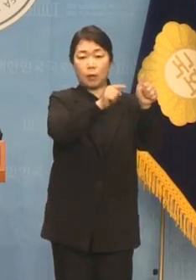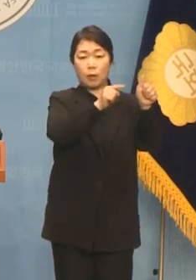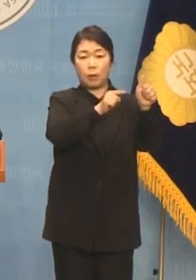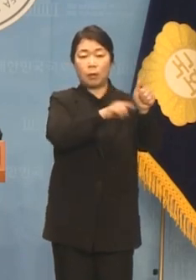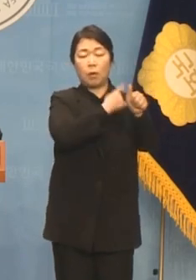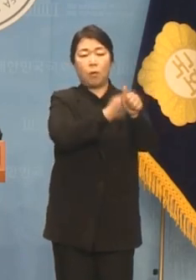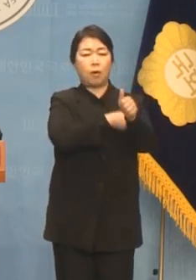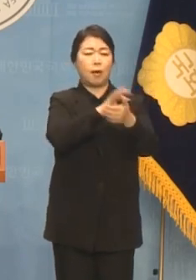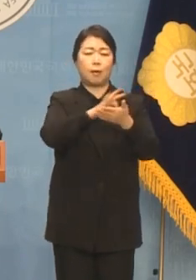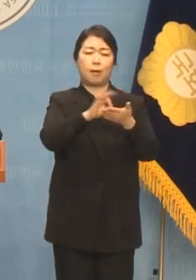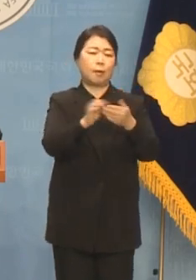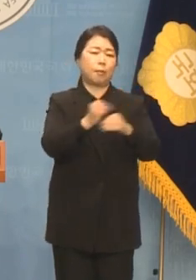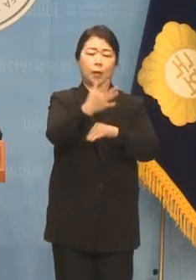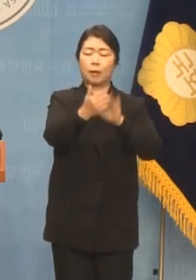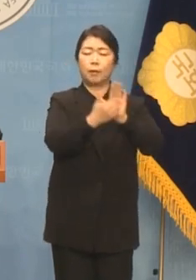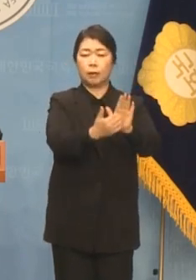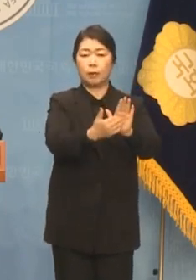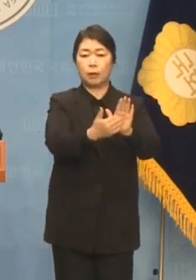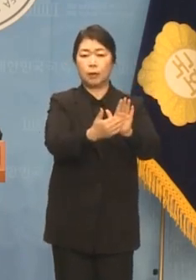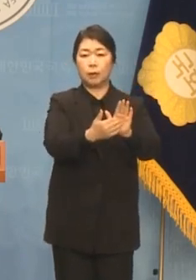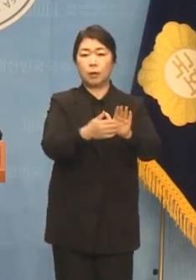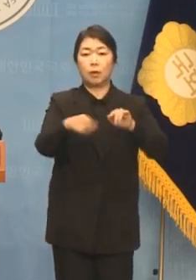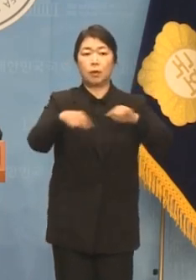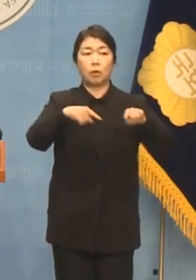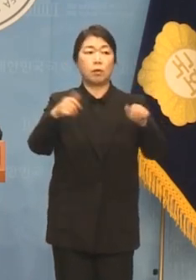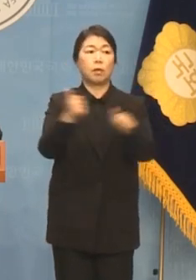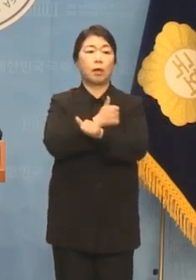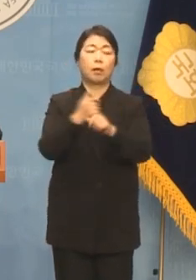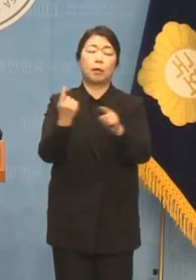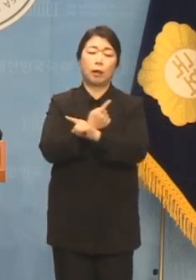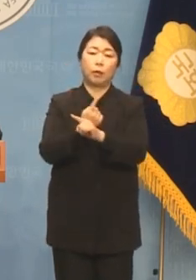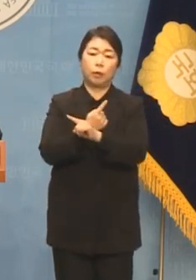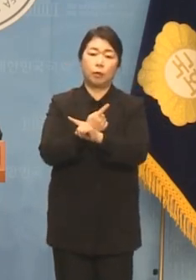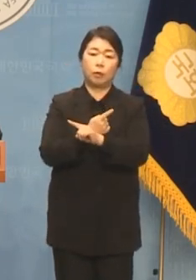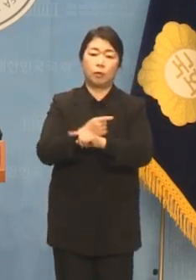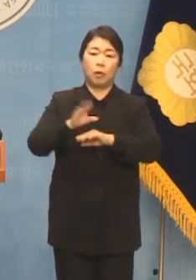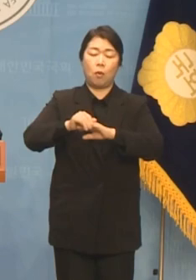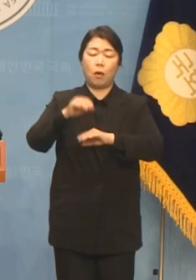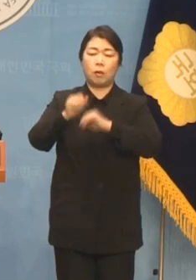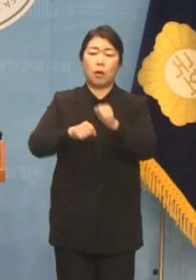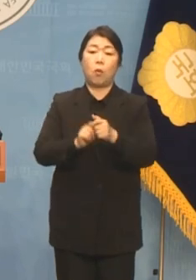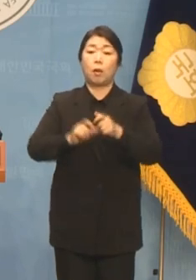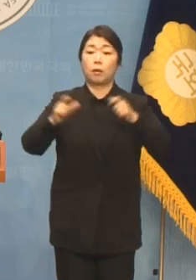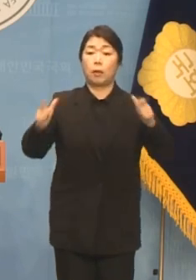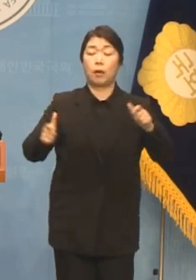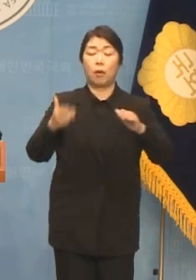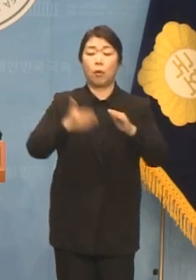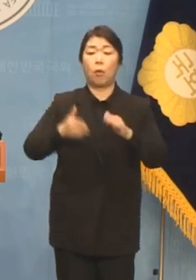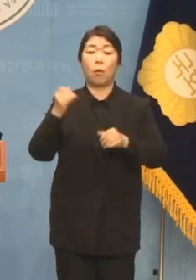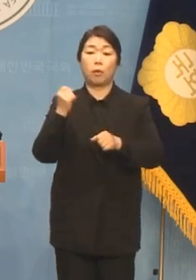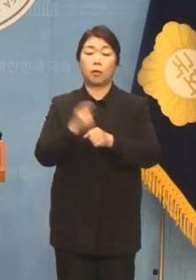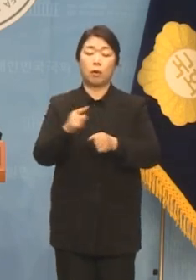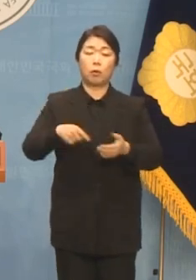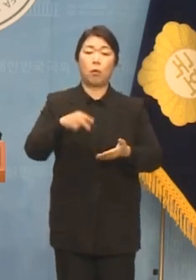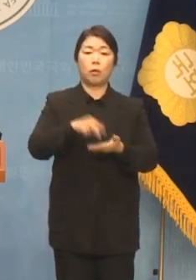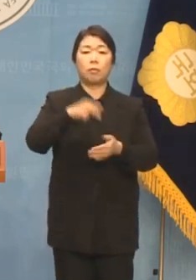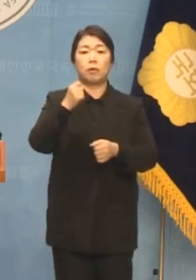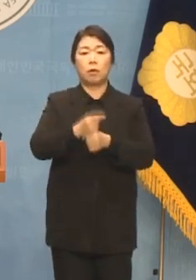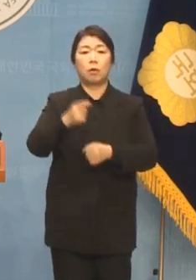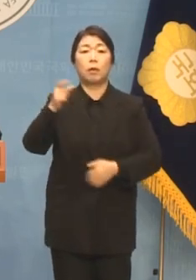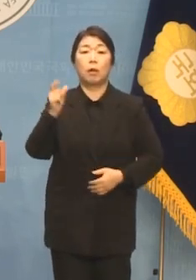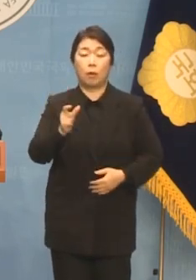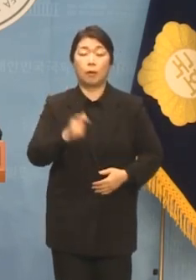권한 남용 방지와 정치 개혁 언론의 자유 확대와 공공성과 독립성